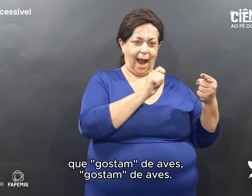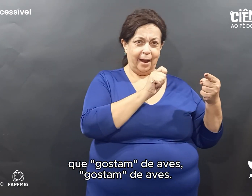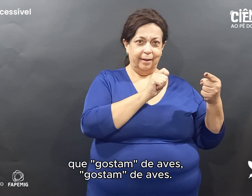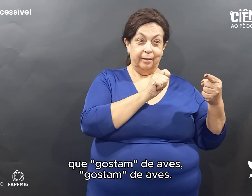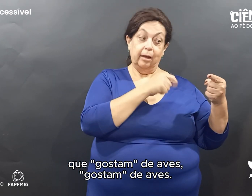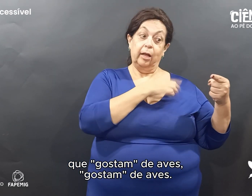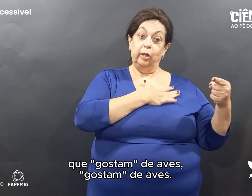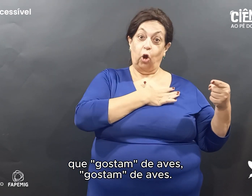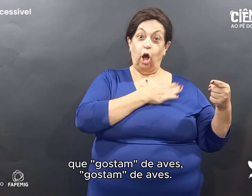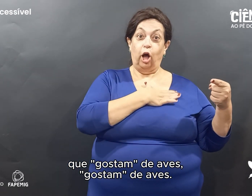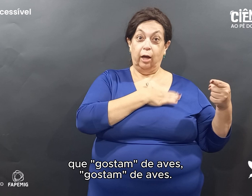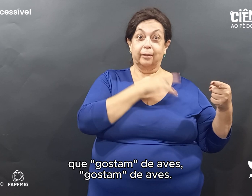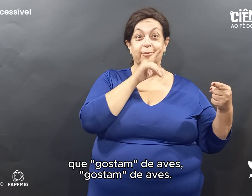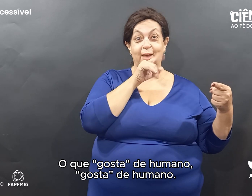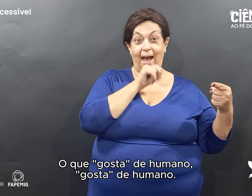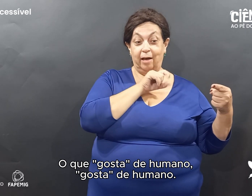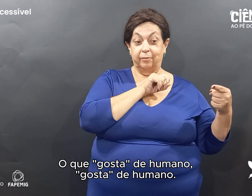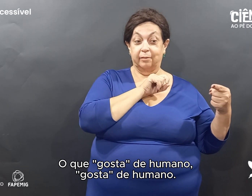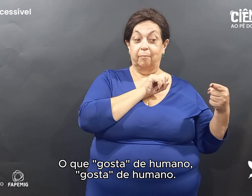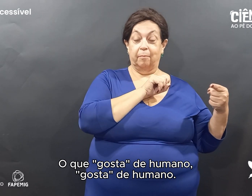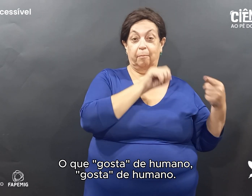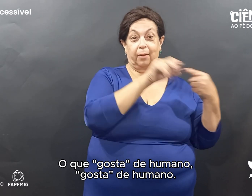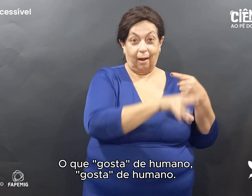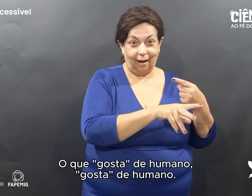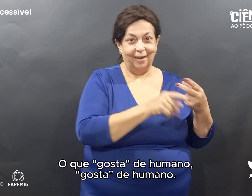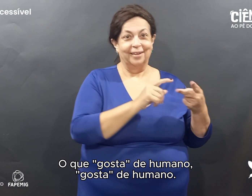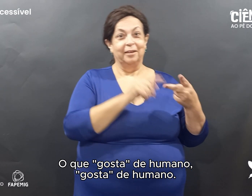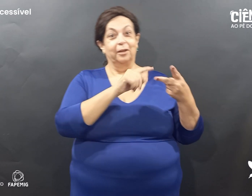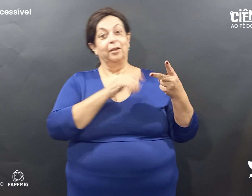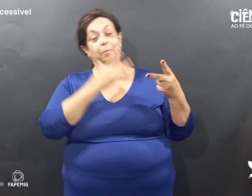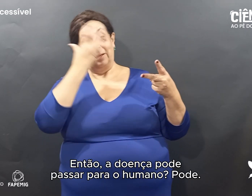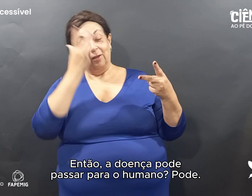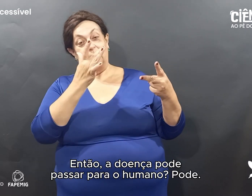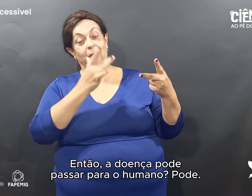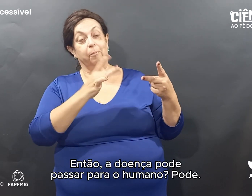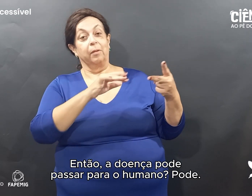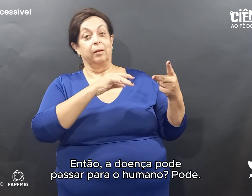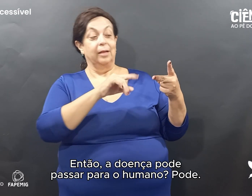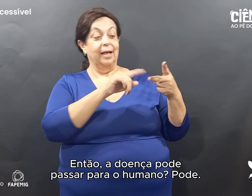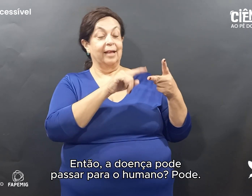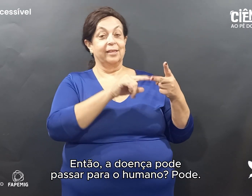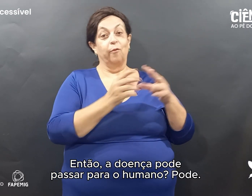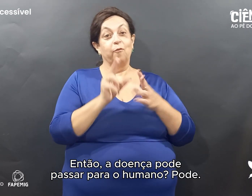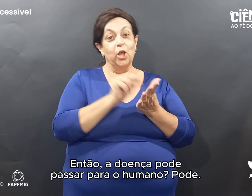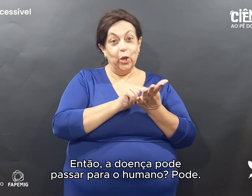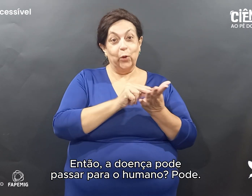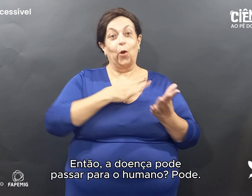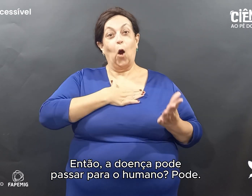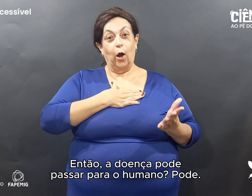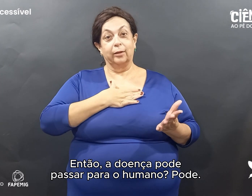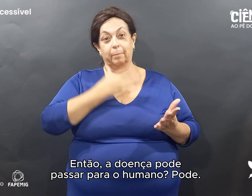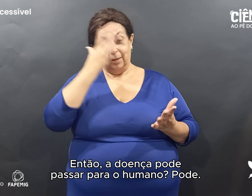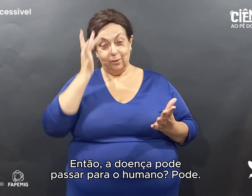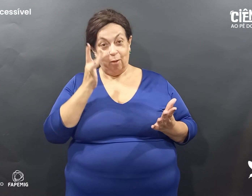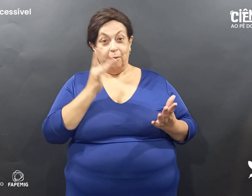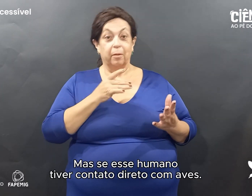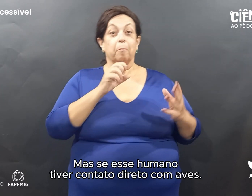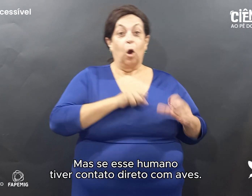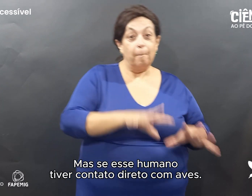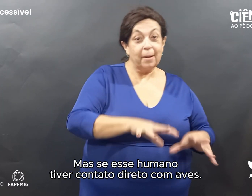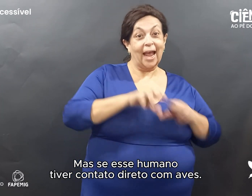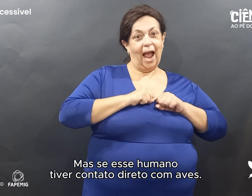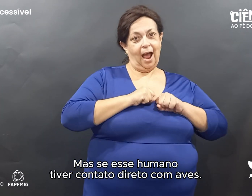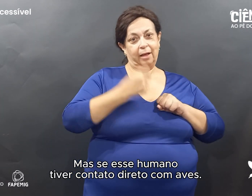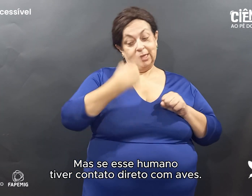de aves, ele gosta de aves. O que gosta de humano, gosta de humano. Então, a doença pode passar para o humano? Pode. Mas